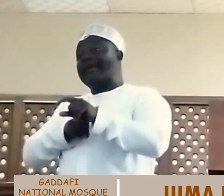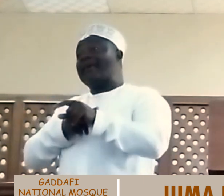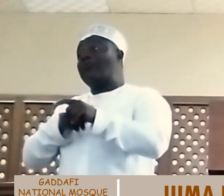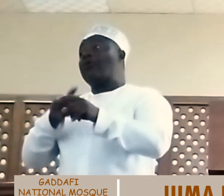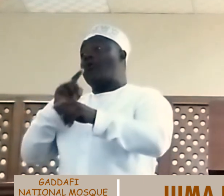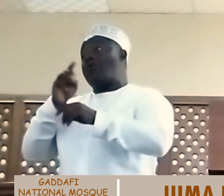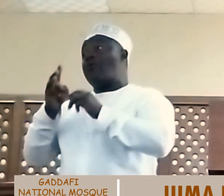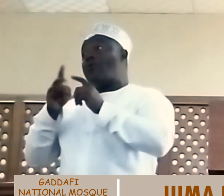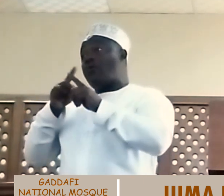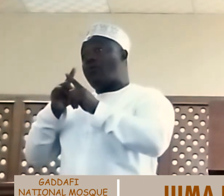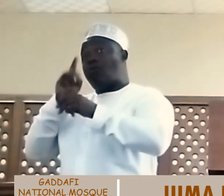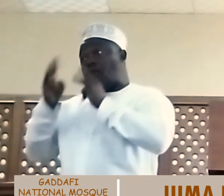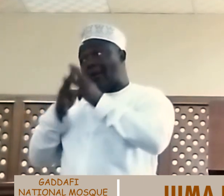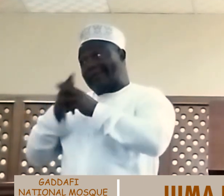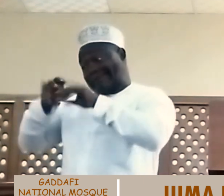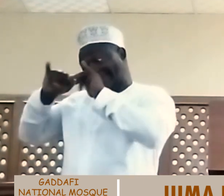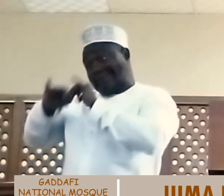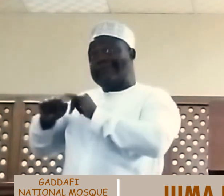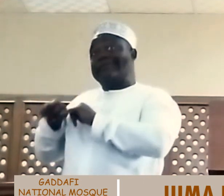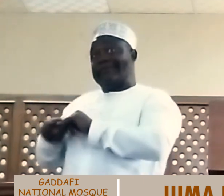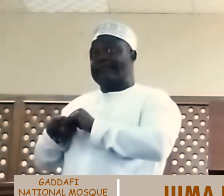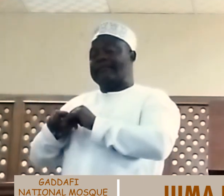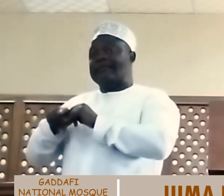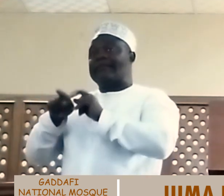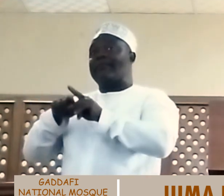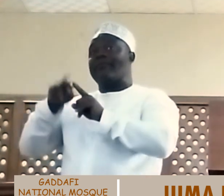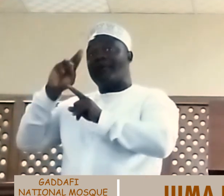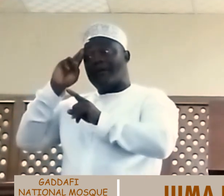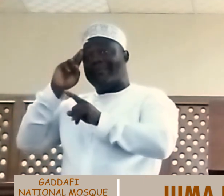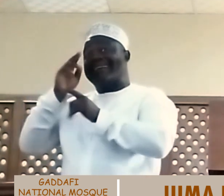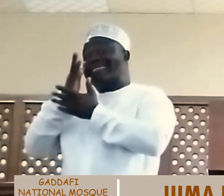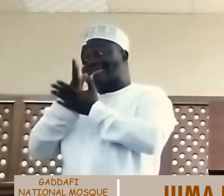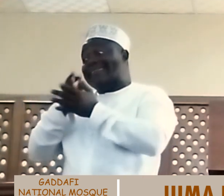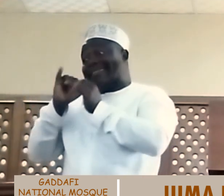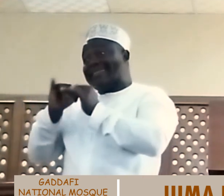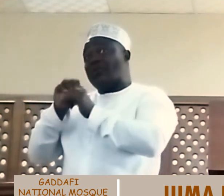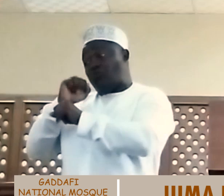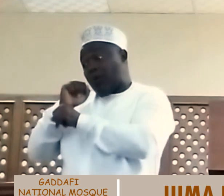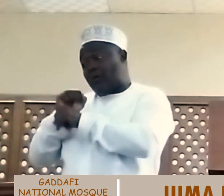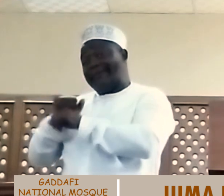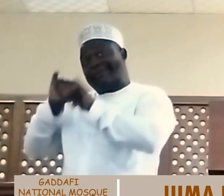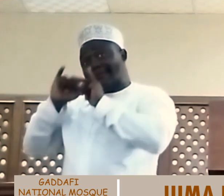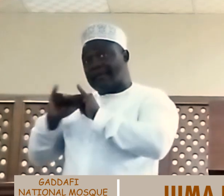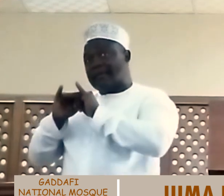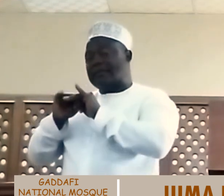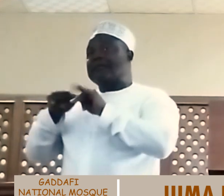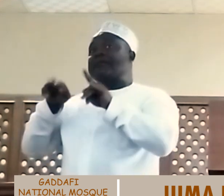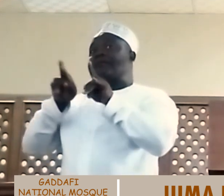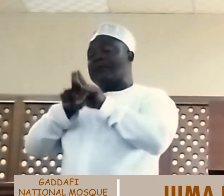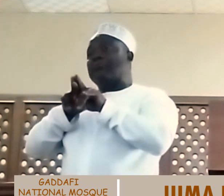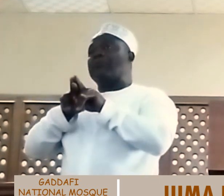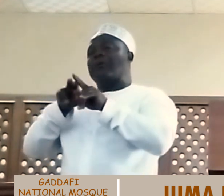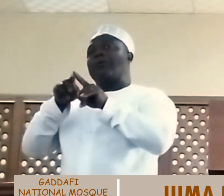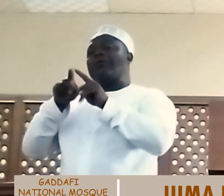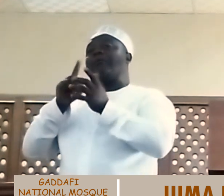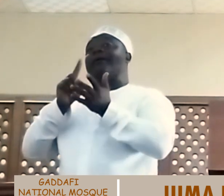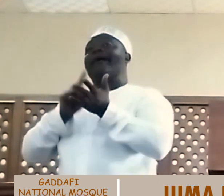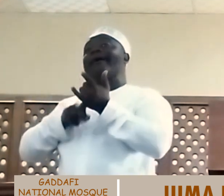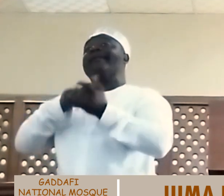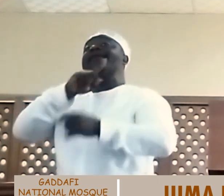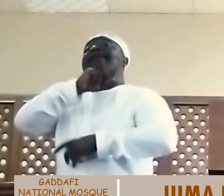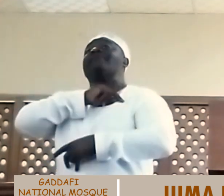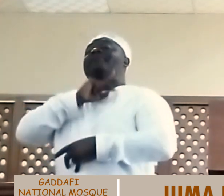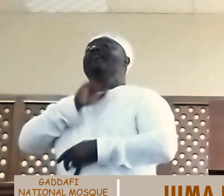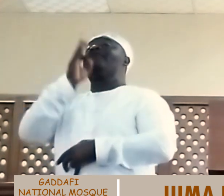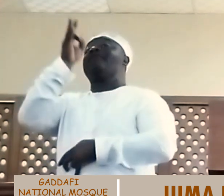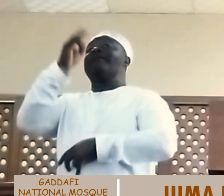في دنياك ترى نفعه في أخراك وإذا فتح